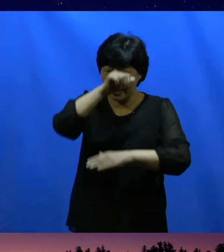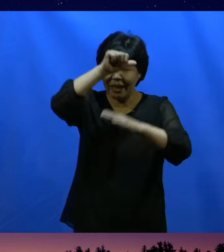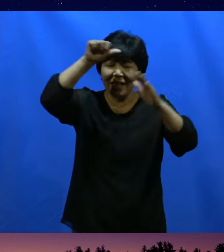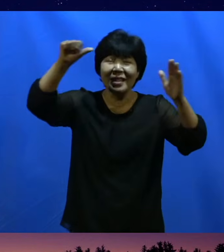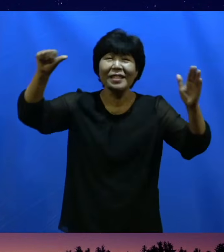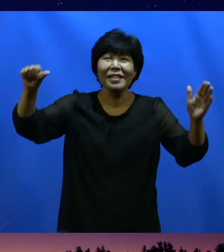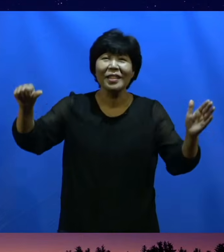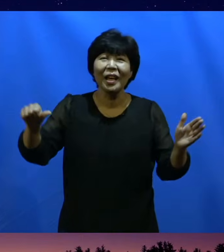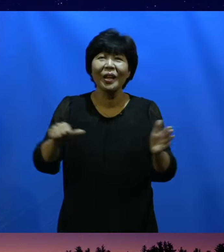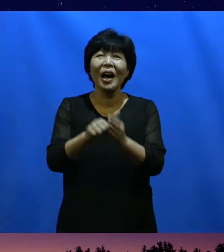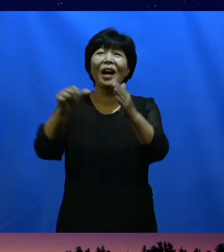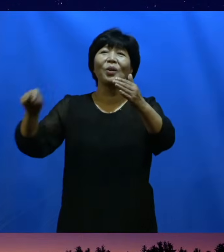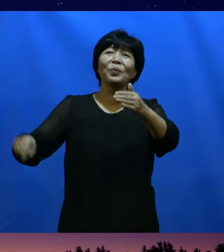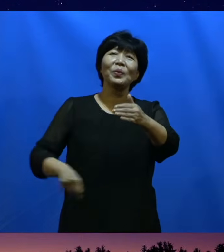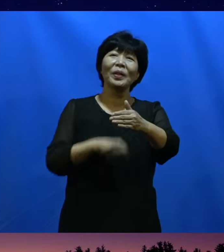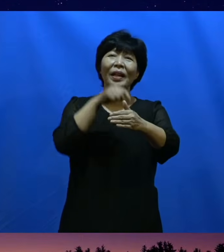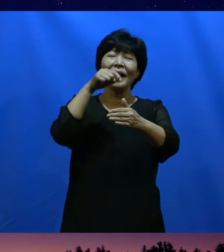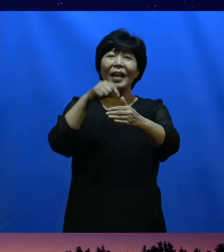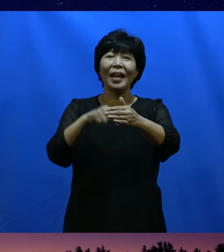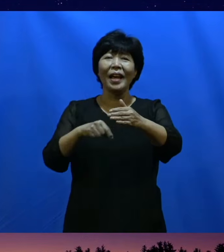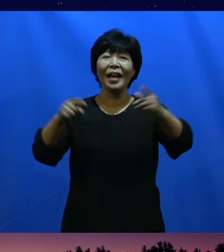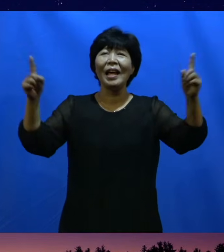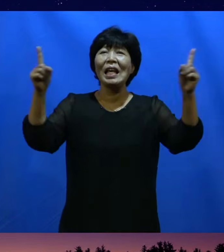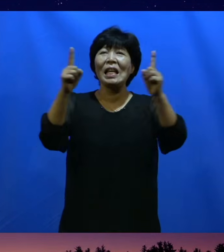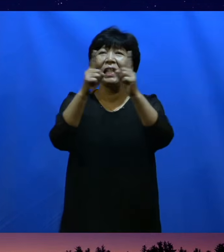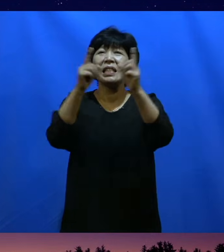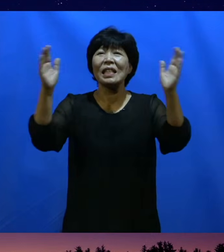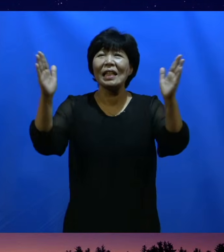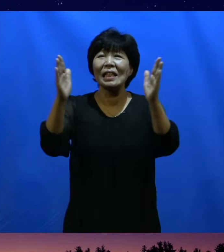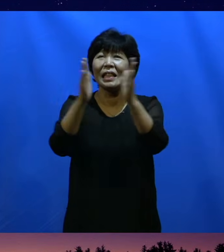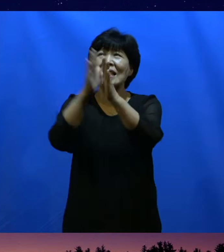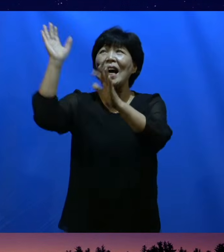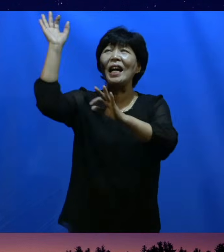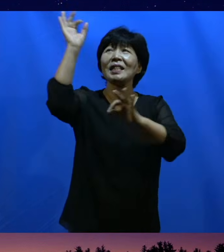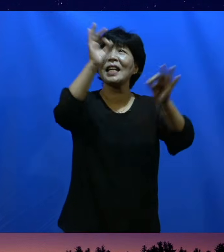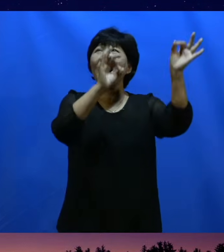우리 인생 가운데 지